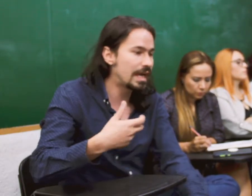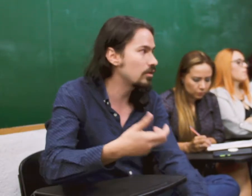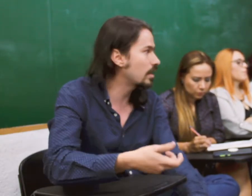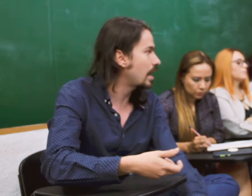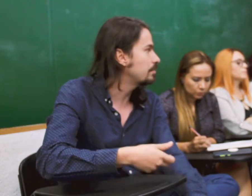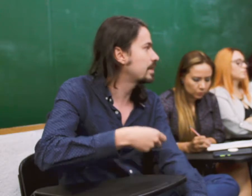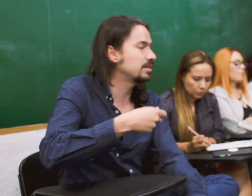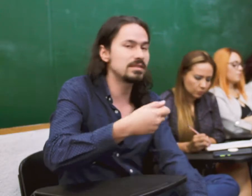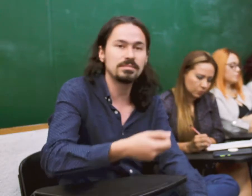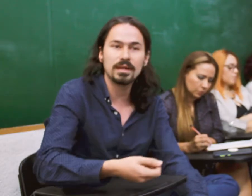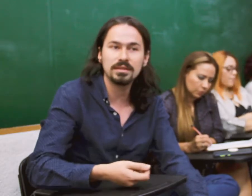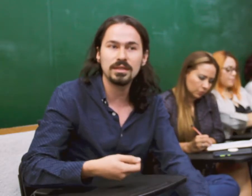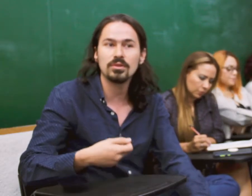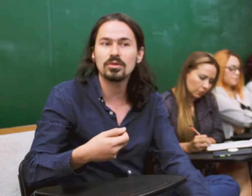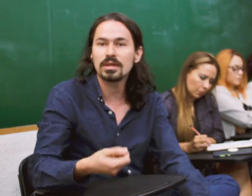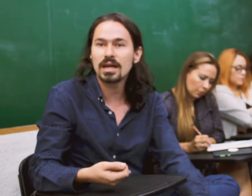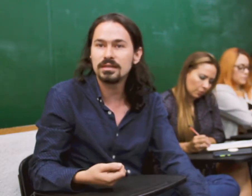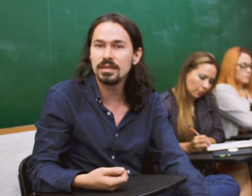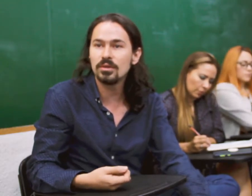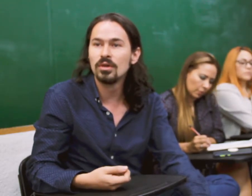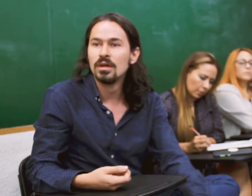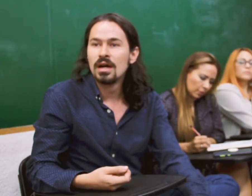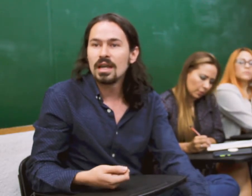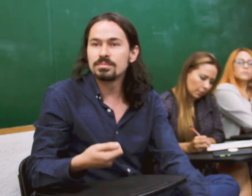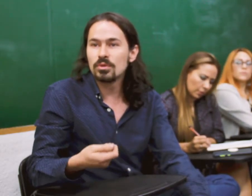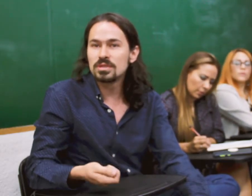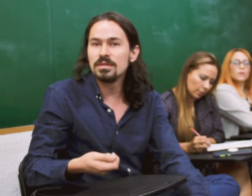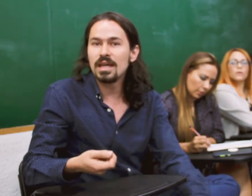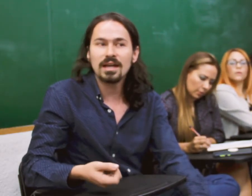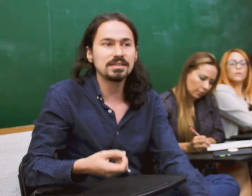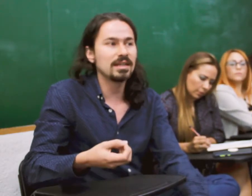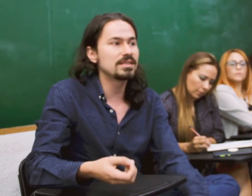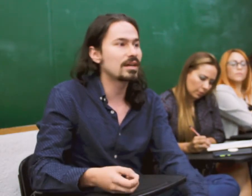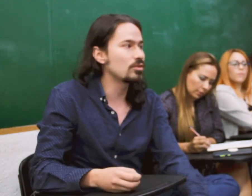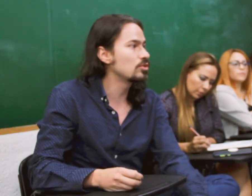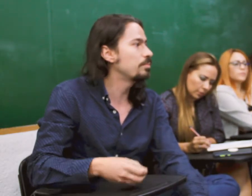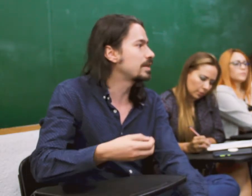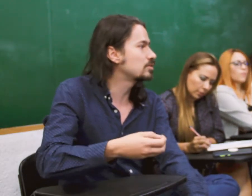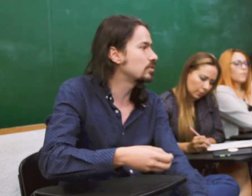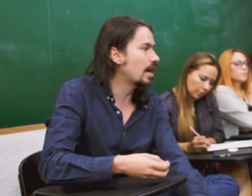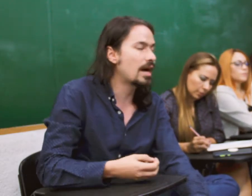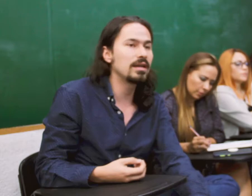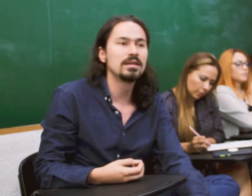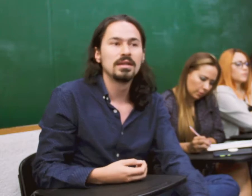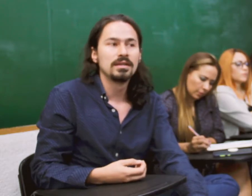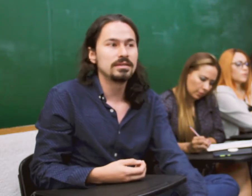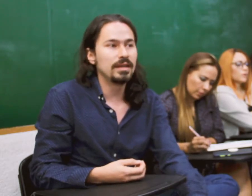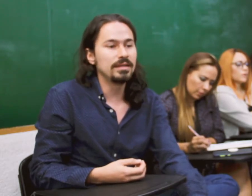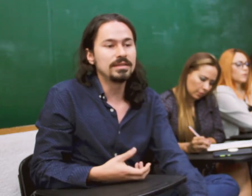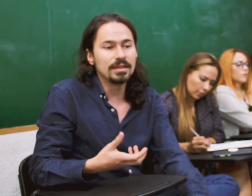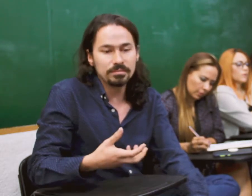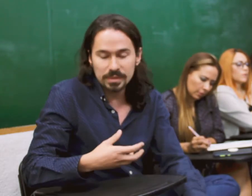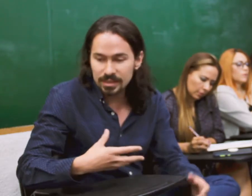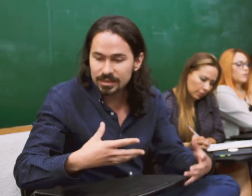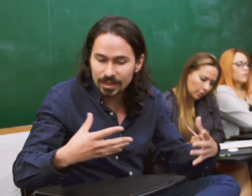discusión dialogal, participativo, co-creativo, las posibilidades de desarrollo personal,